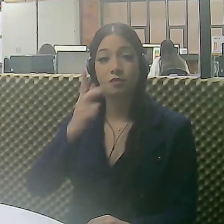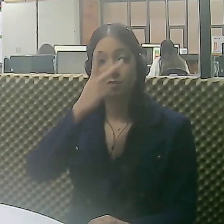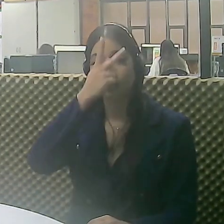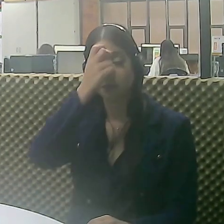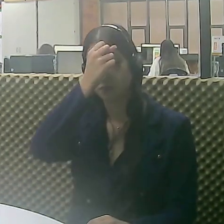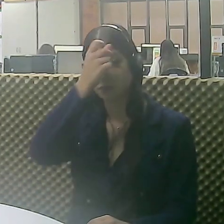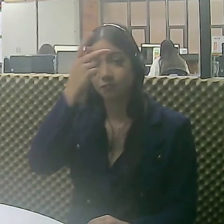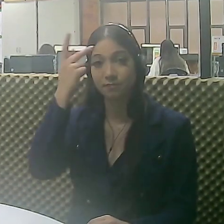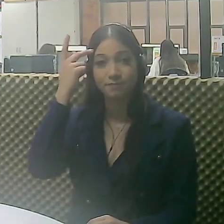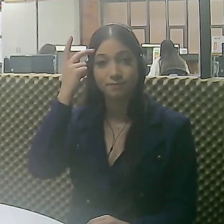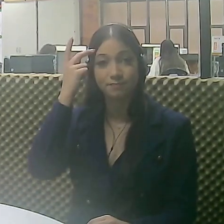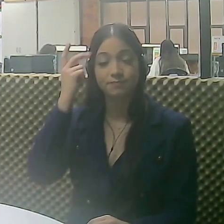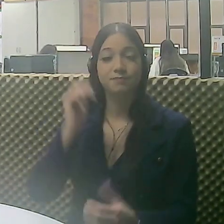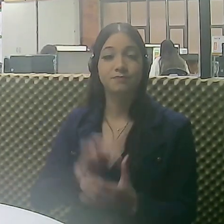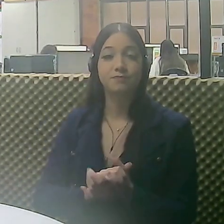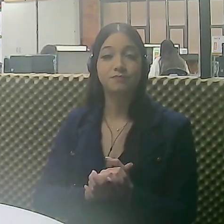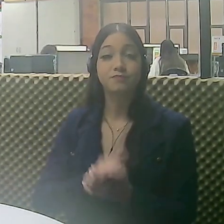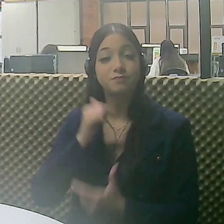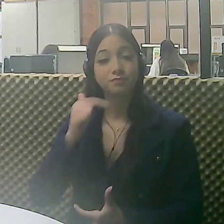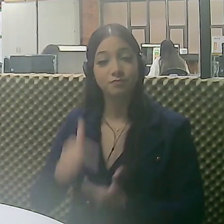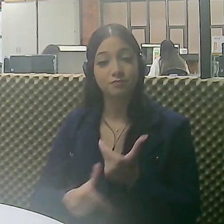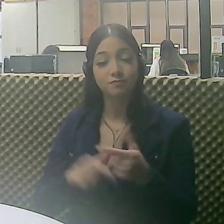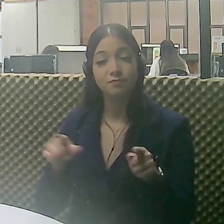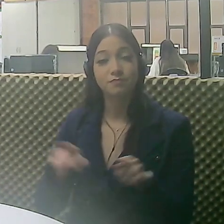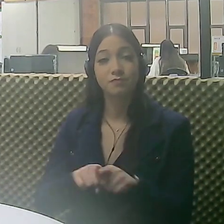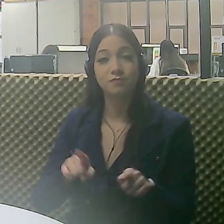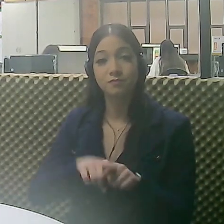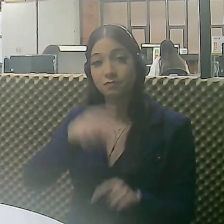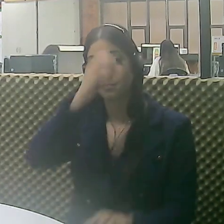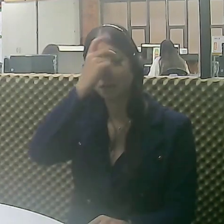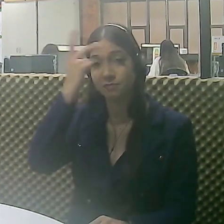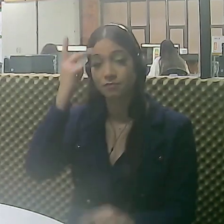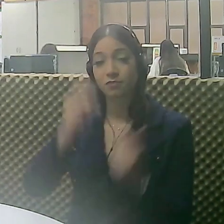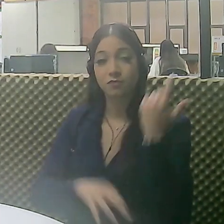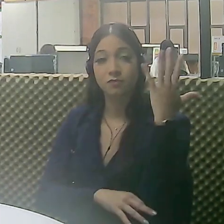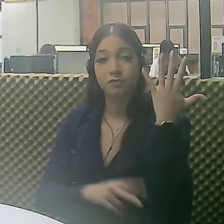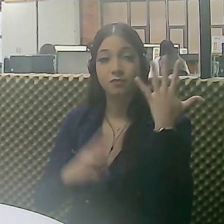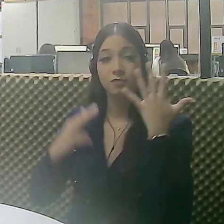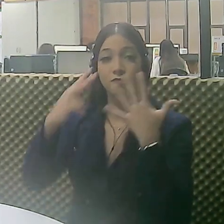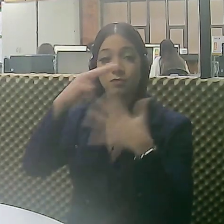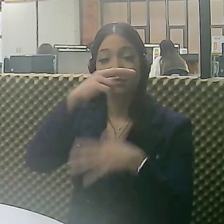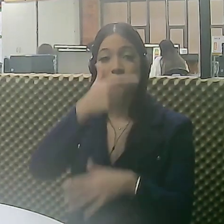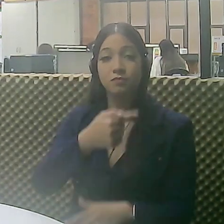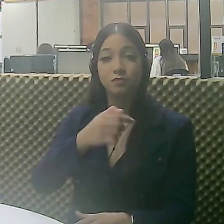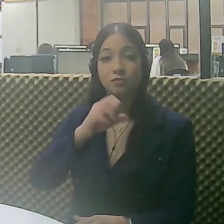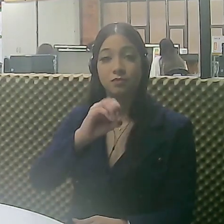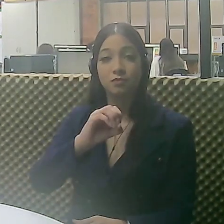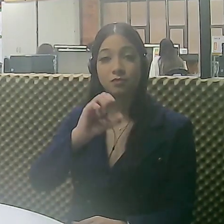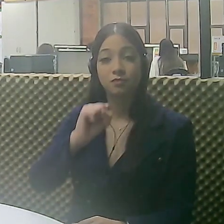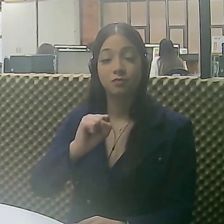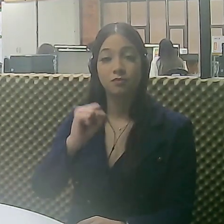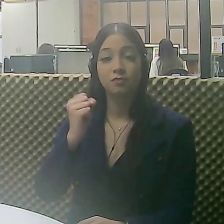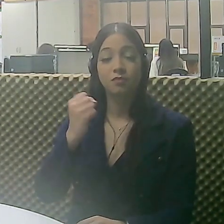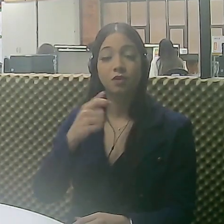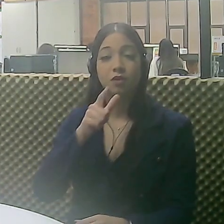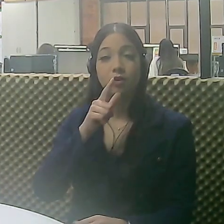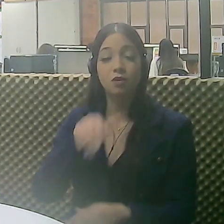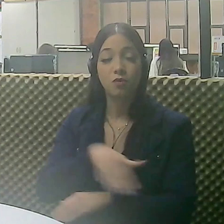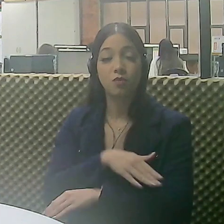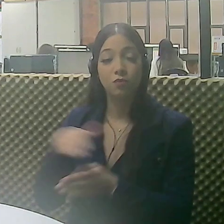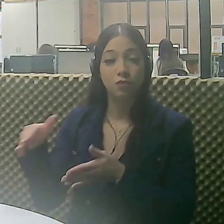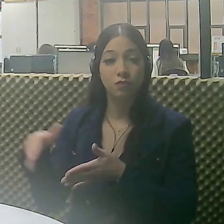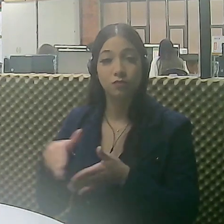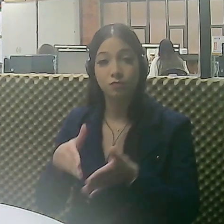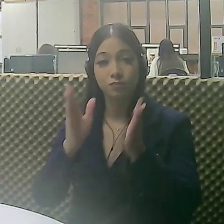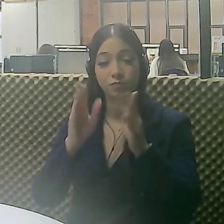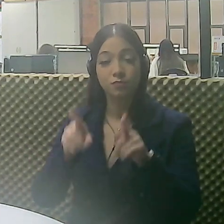Prefeitura. Ainda como parte dos serviços, a Prefeitura promoveu a poda de 708 árvores em canteiros centrais e